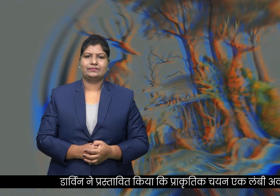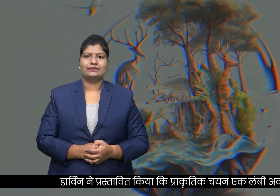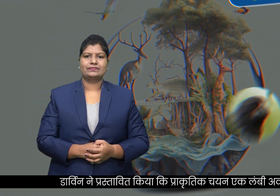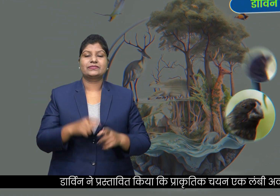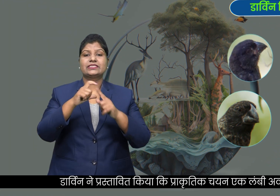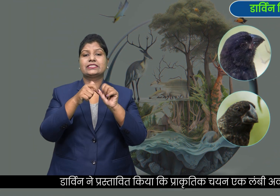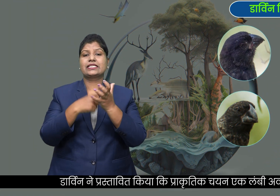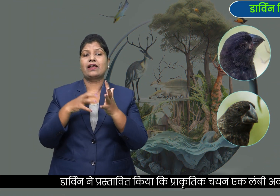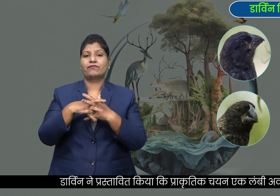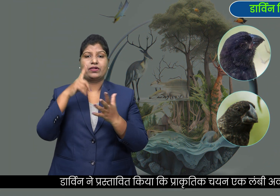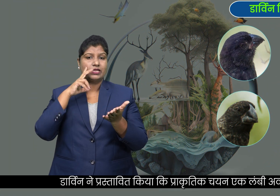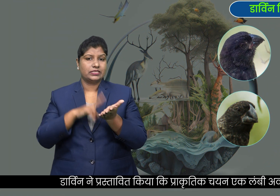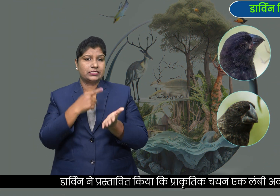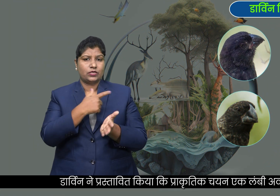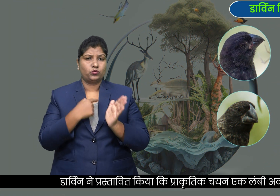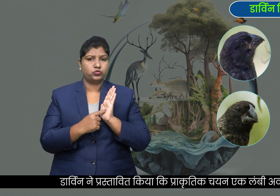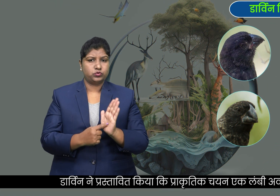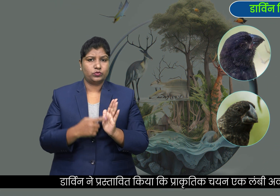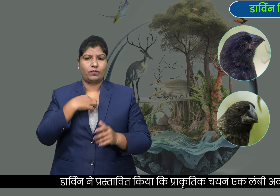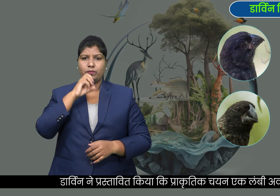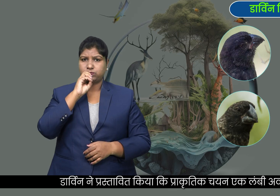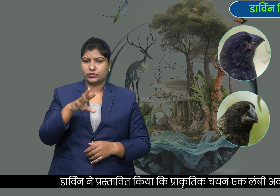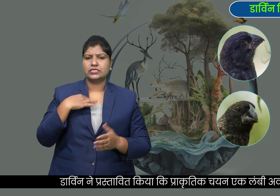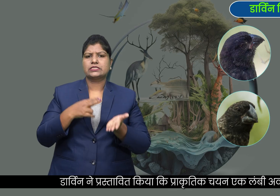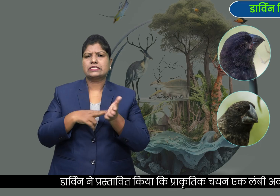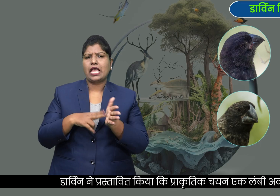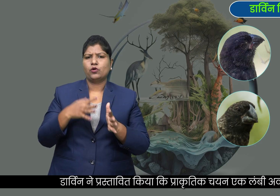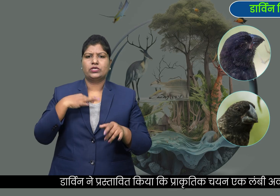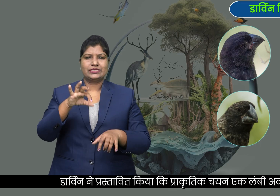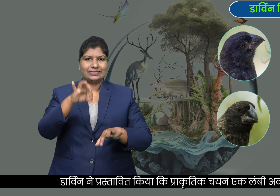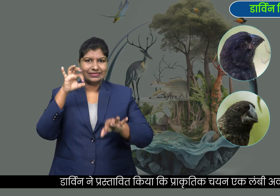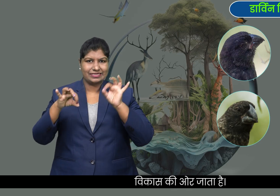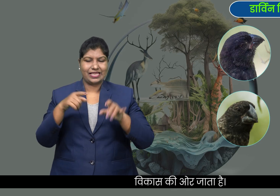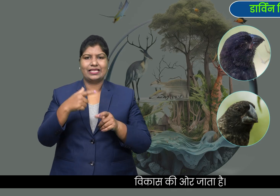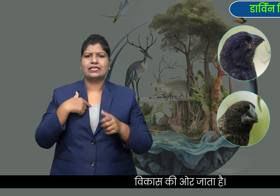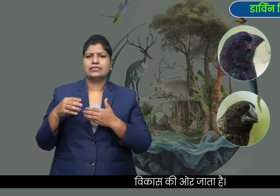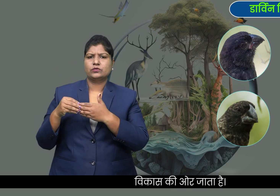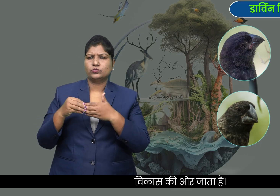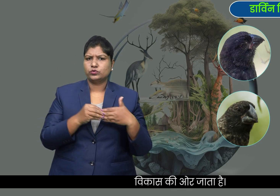डार्विन ने प्रस्तावित किया कि प्राकृतिक चयन एक लंबी अवधि में विकास की ओर जाता है।